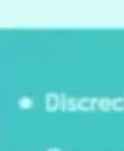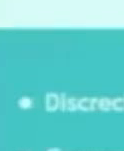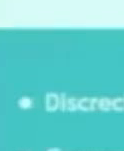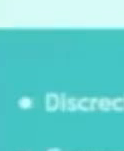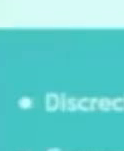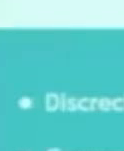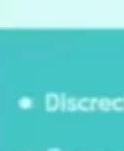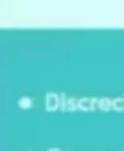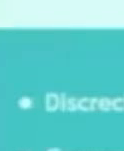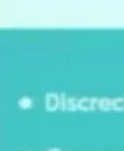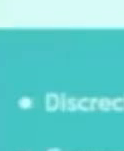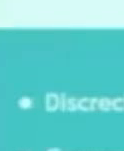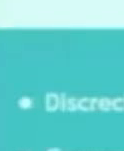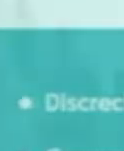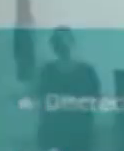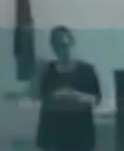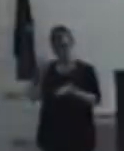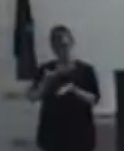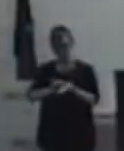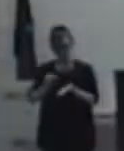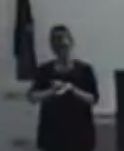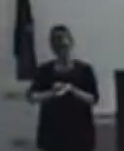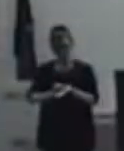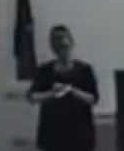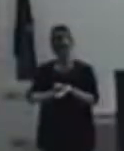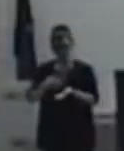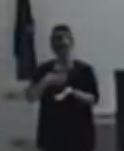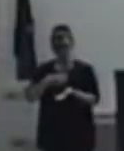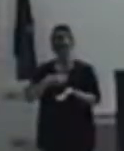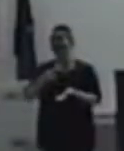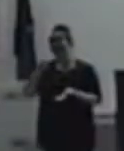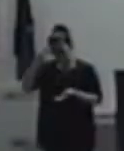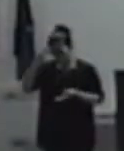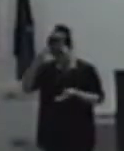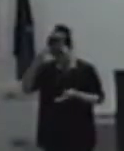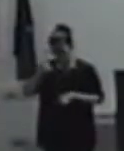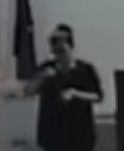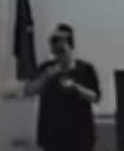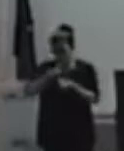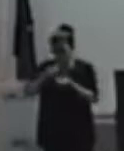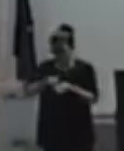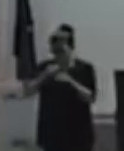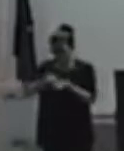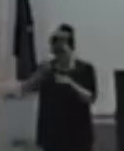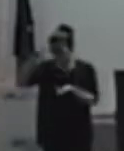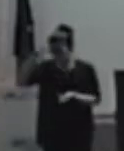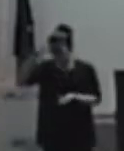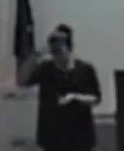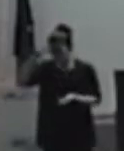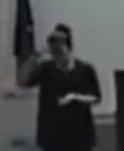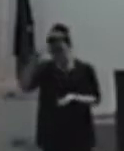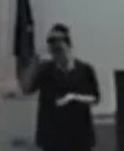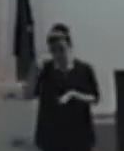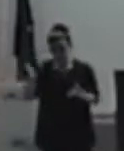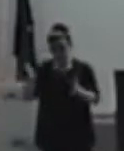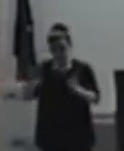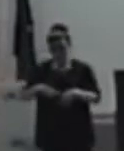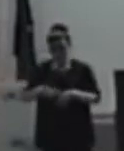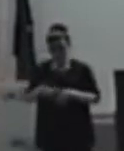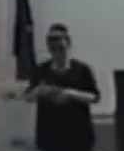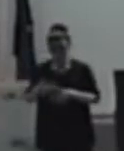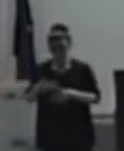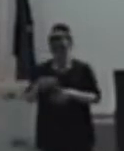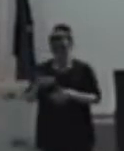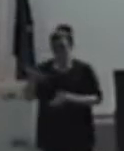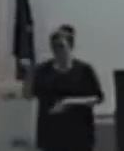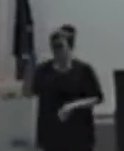puede ser que acabe llevando a una sobresaturación de datos y en algunos casos esto lleva a actuar